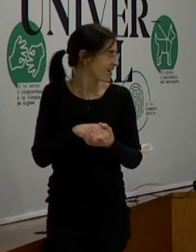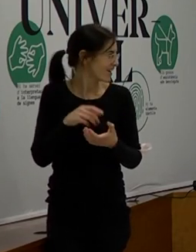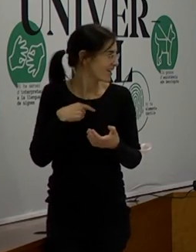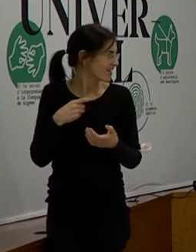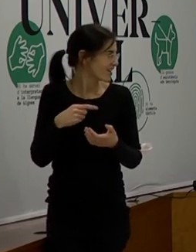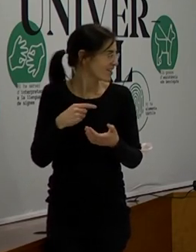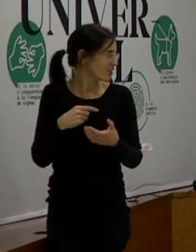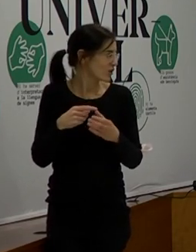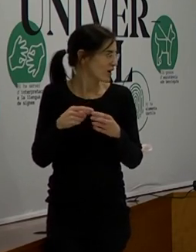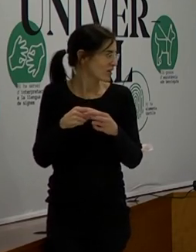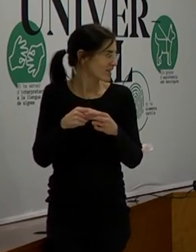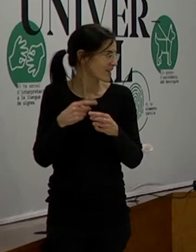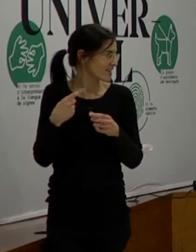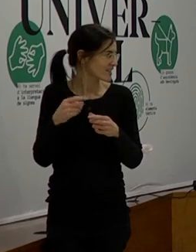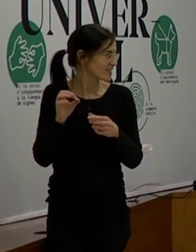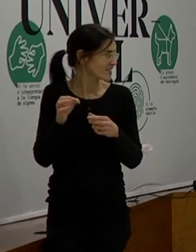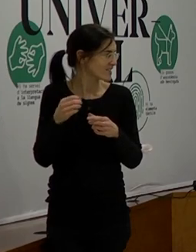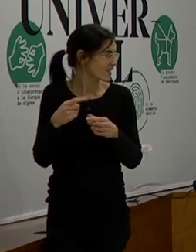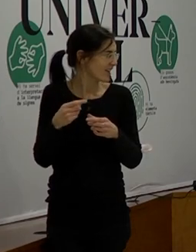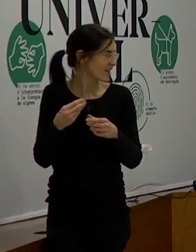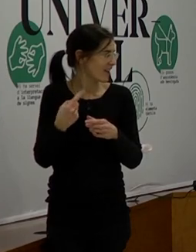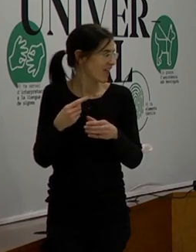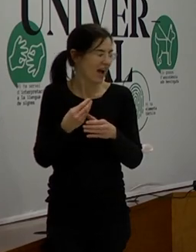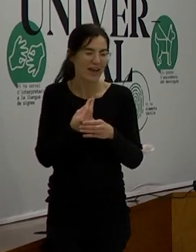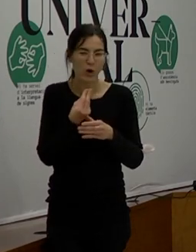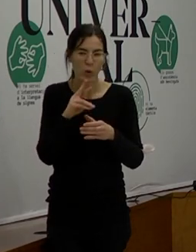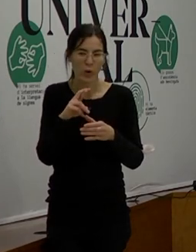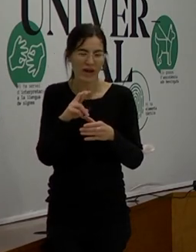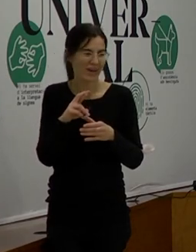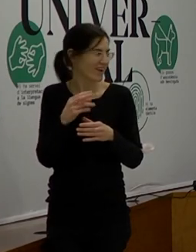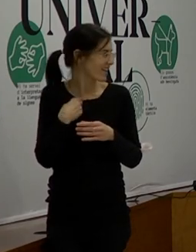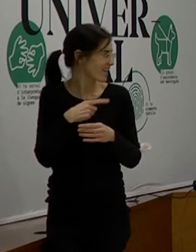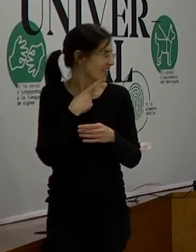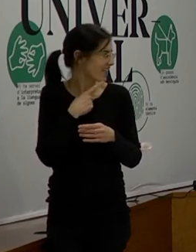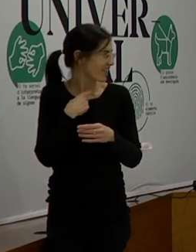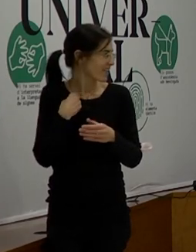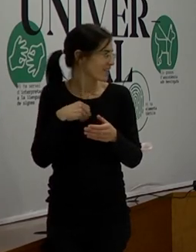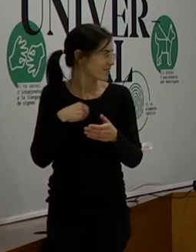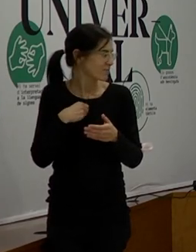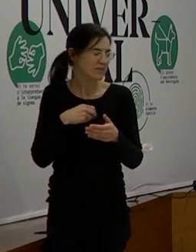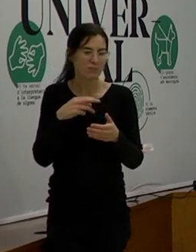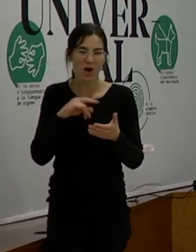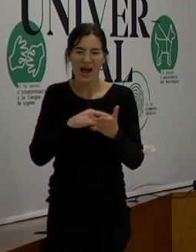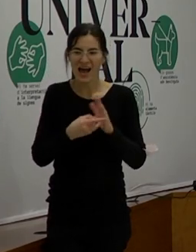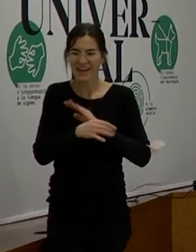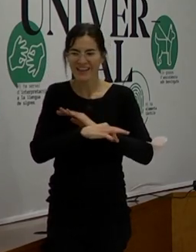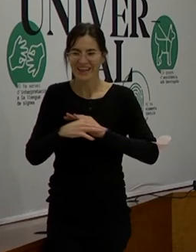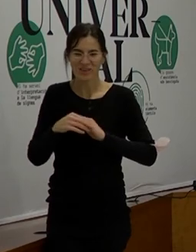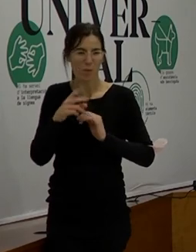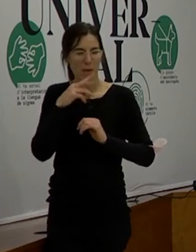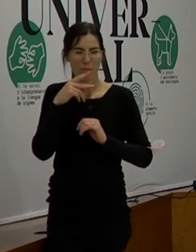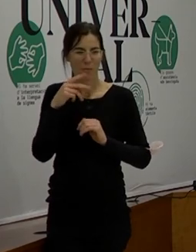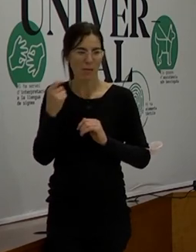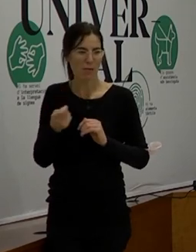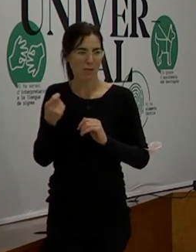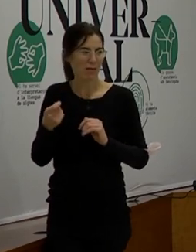tarjeta que habla. Sí, tiene QR. Y sales aquí. Y dice, Robi Abeleta, arquitecto, bla, bla, bla, bla, bla. Y se puede